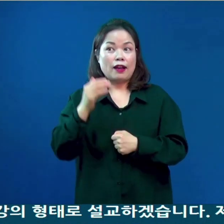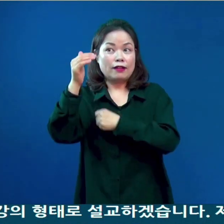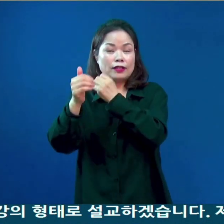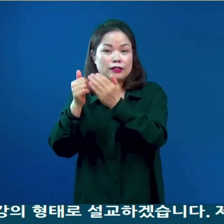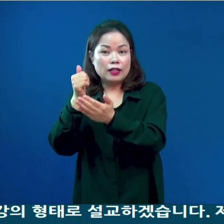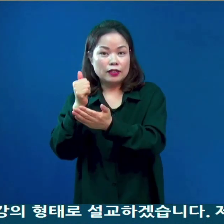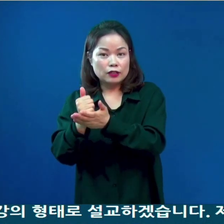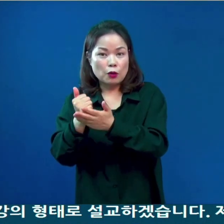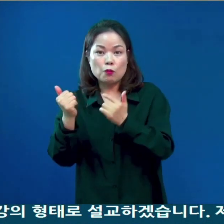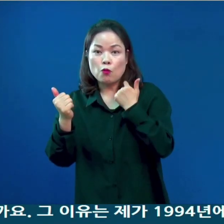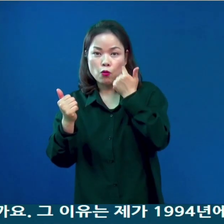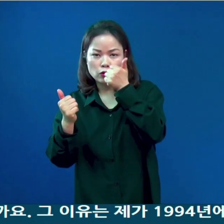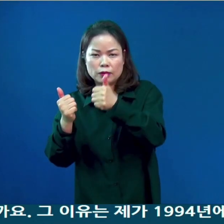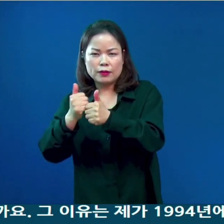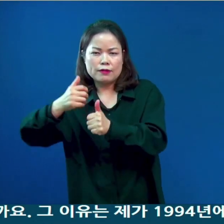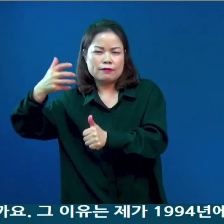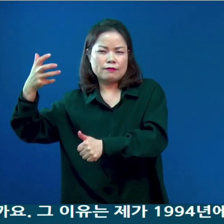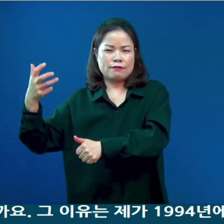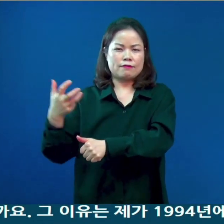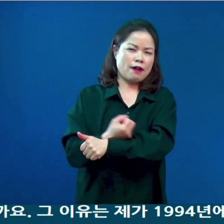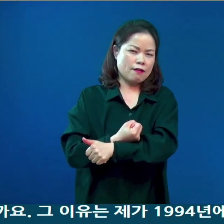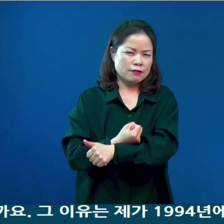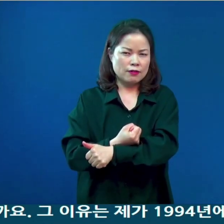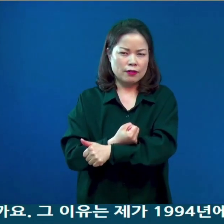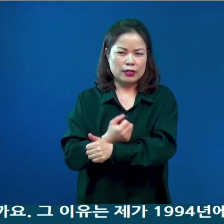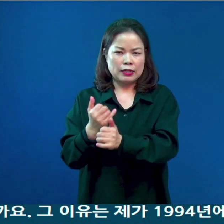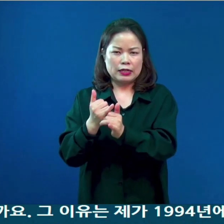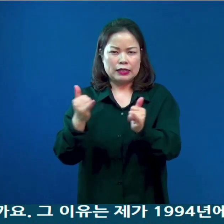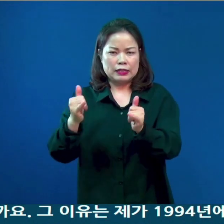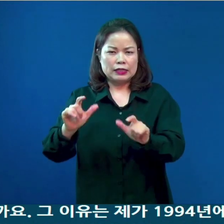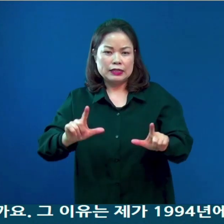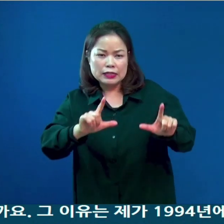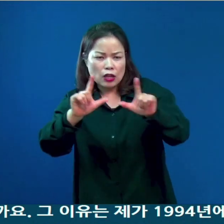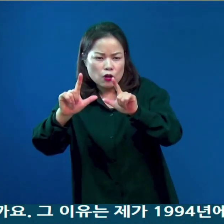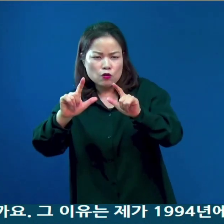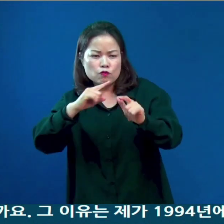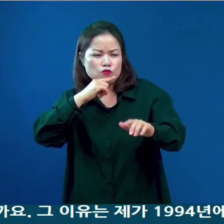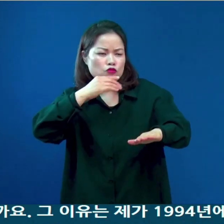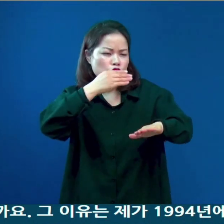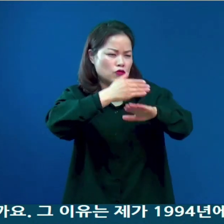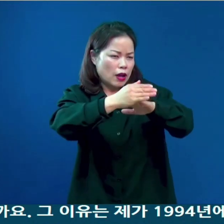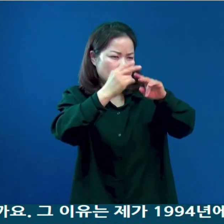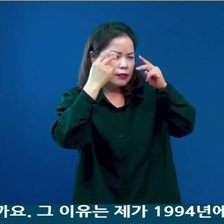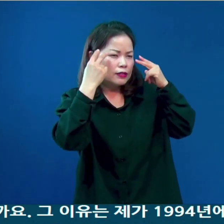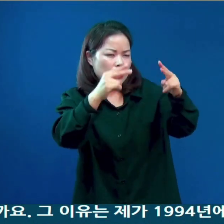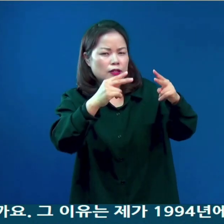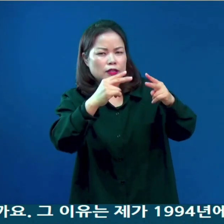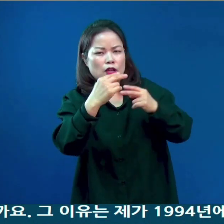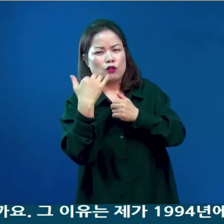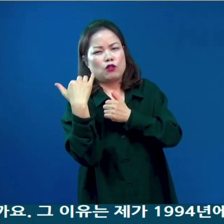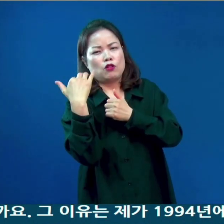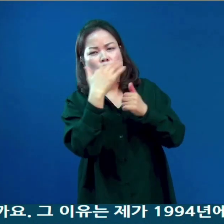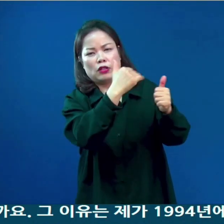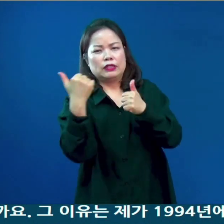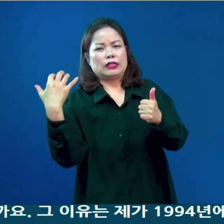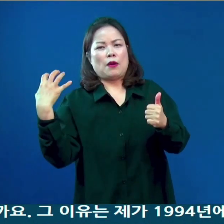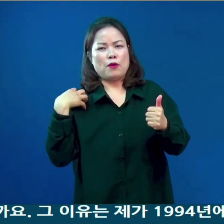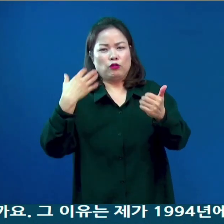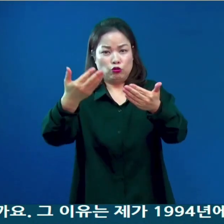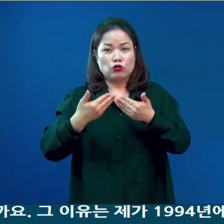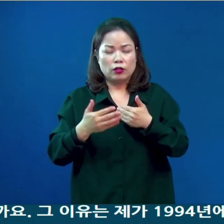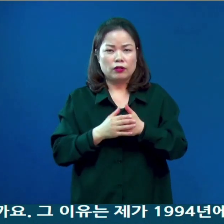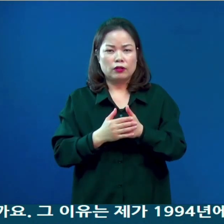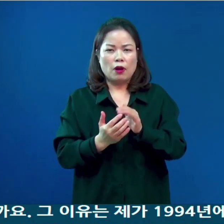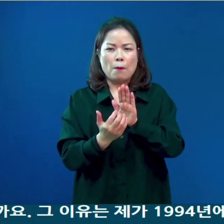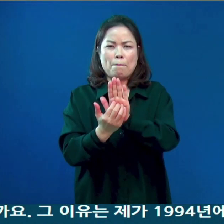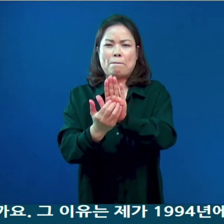하나님께서 저에게 강력하게 제 인생을 북한을 향해서 부르시는 것을 느꼈습니다. 그때 거부할